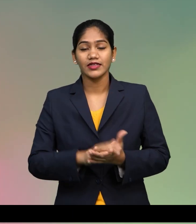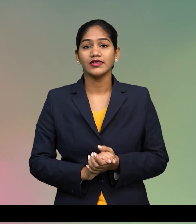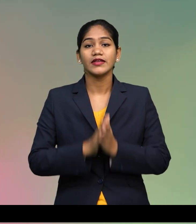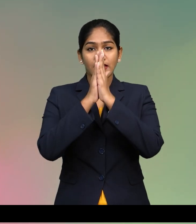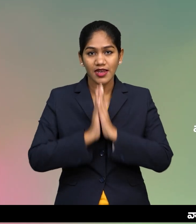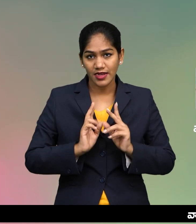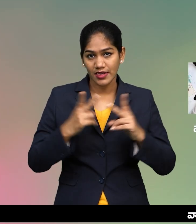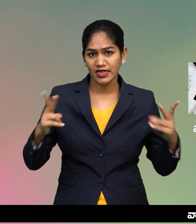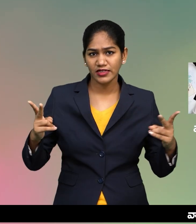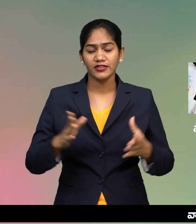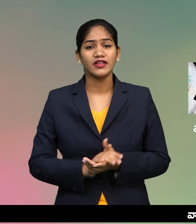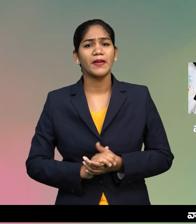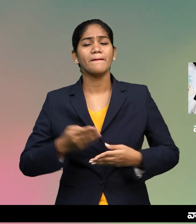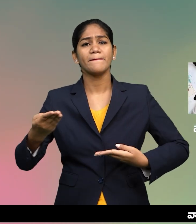మతపరమైన, వాణిజ్యం మొదలైనవి.